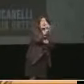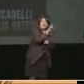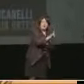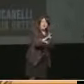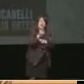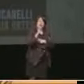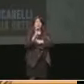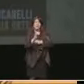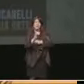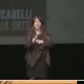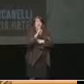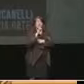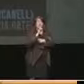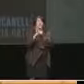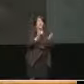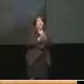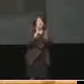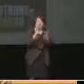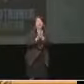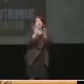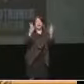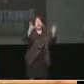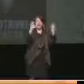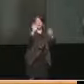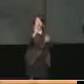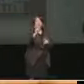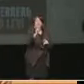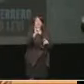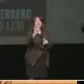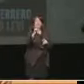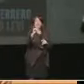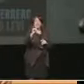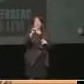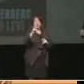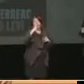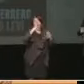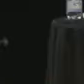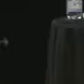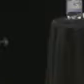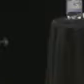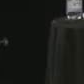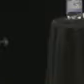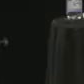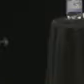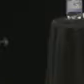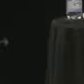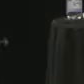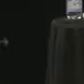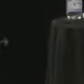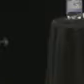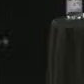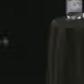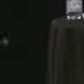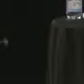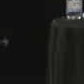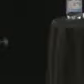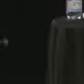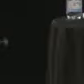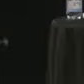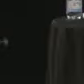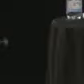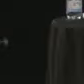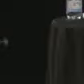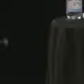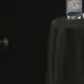celebrerà Ovidio eccetera eccetera sono tantissime le lezioni io tiro le somme poi vi ho detto soltanto la punta dell'iceberg poi